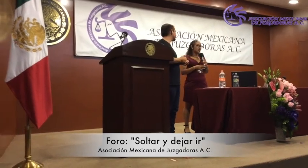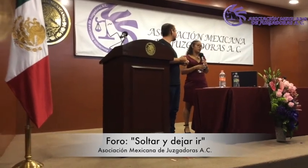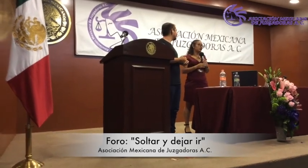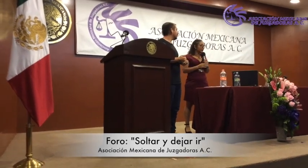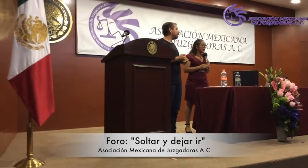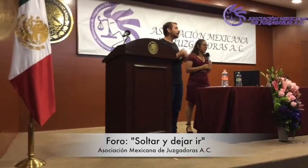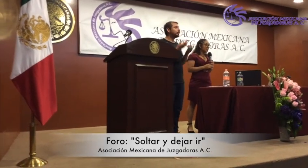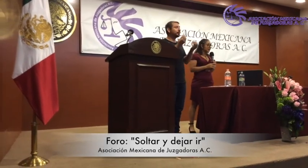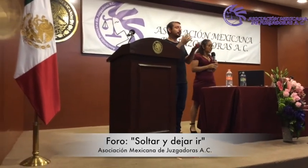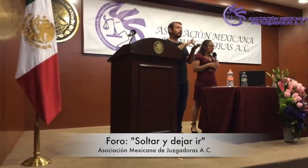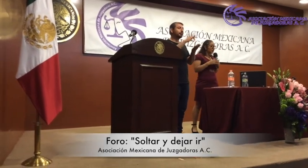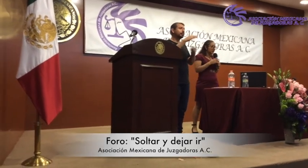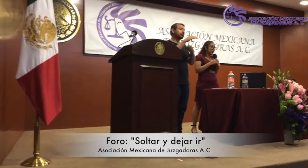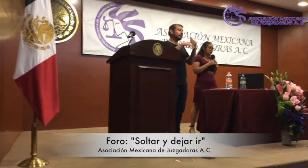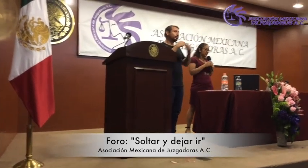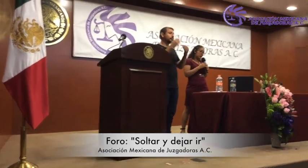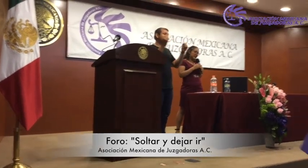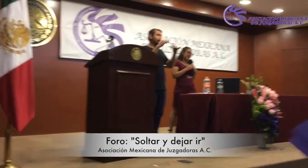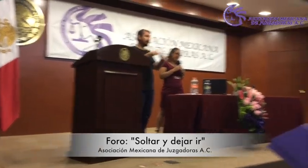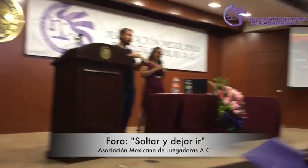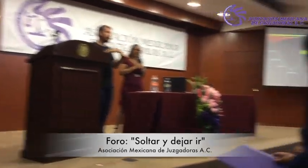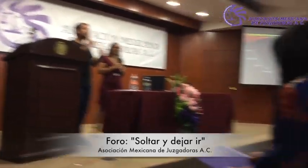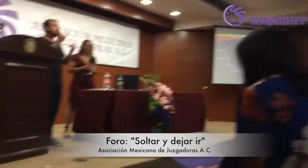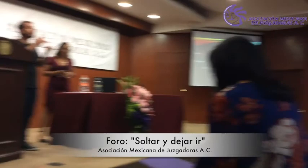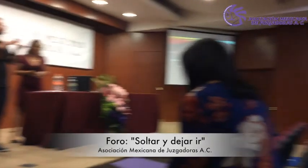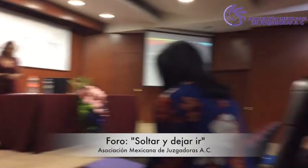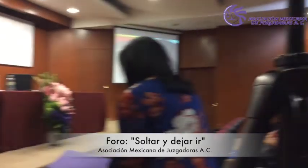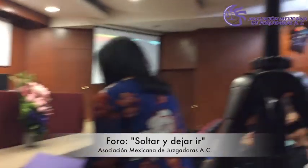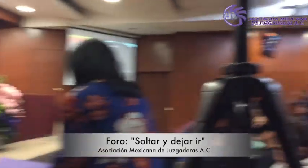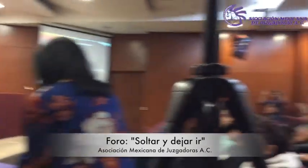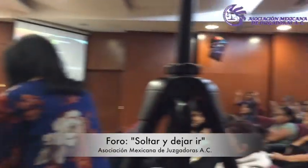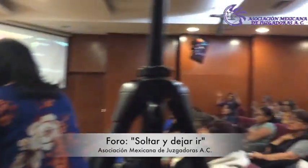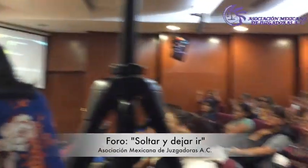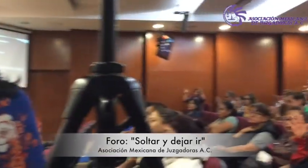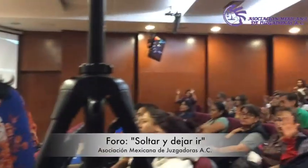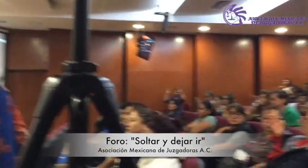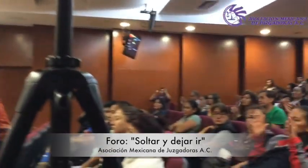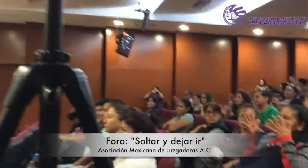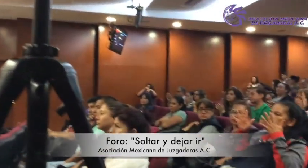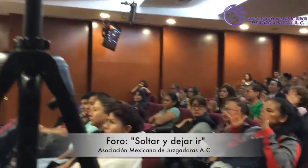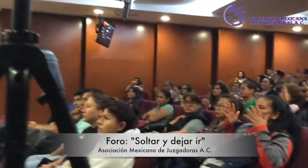Y bueno, muchas gracias a todos ustedes por su asistencia.